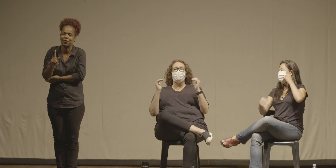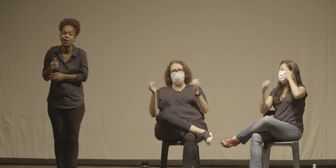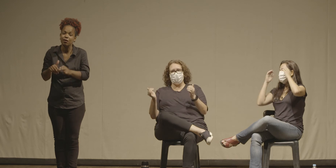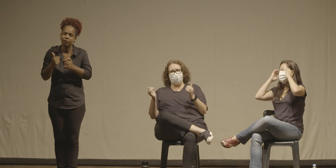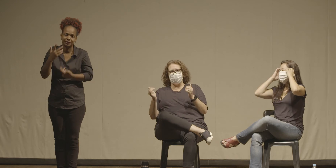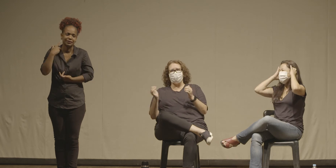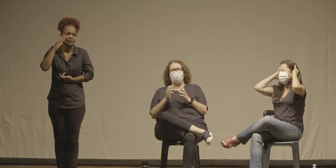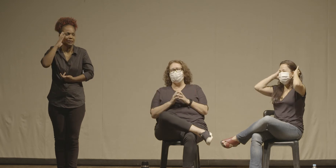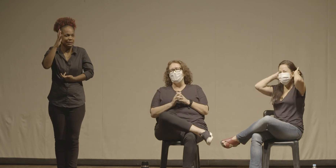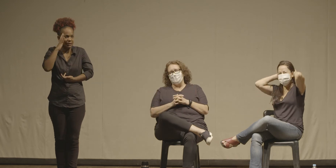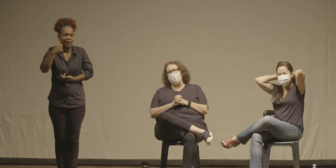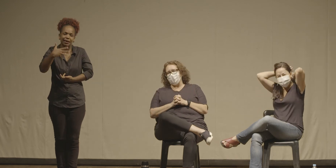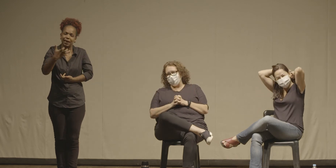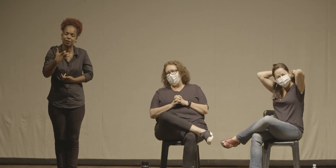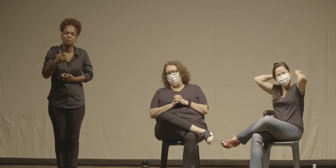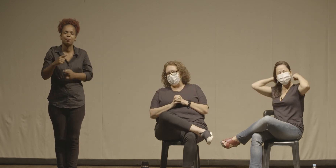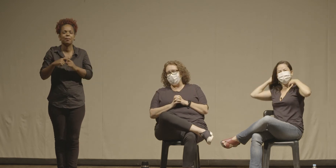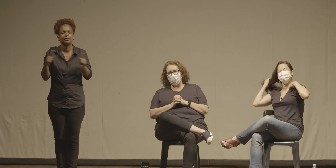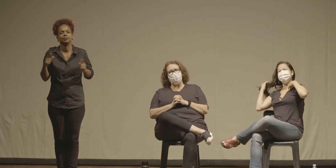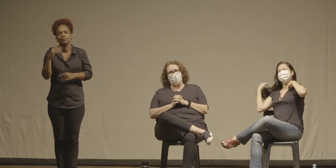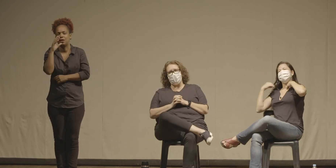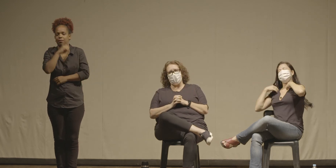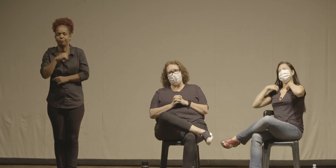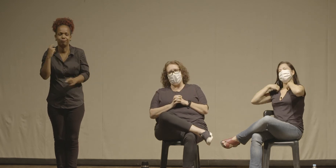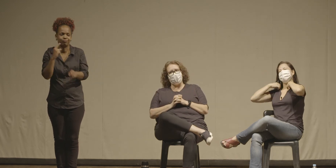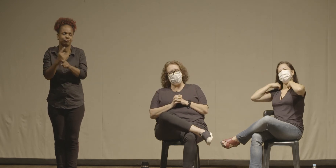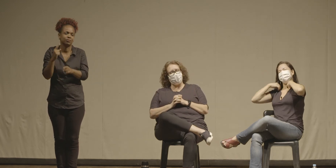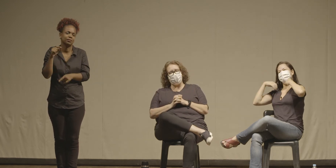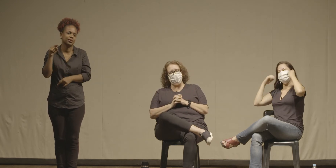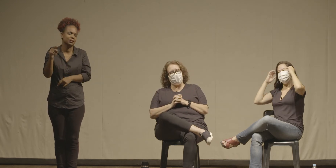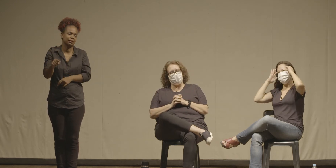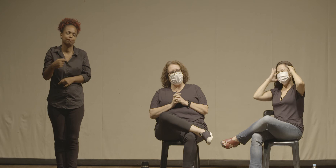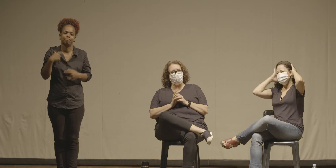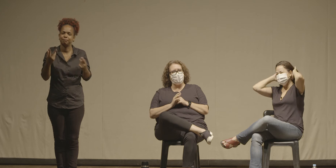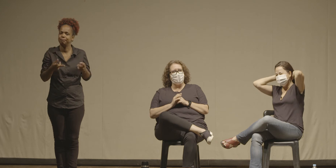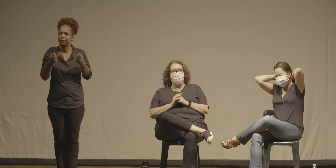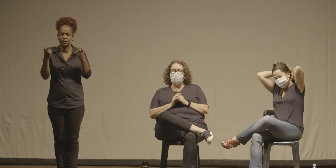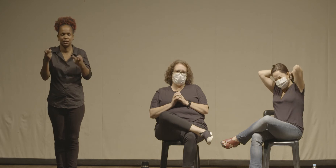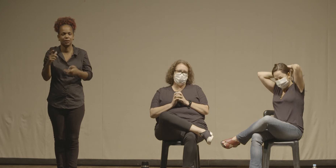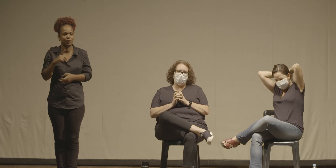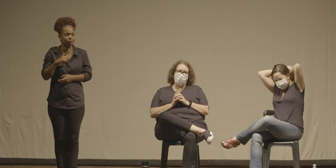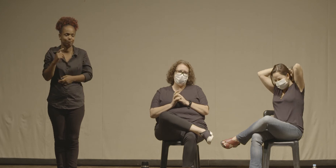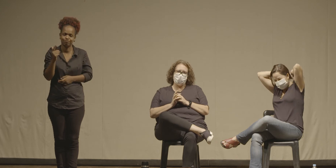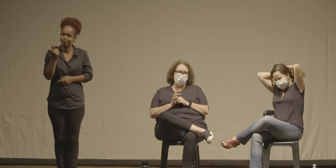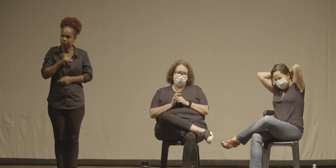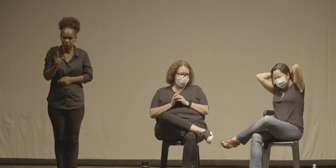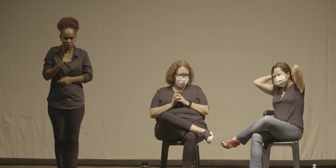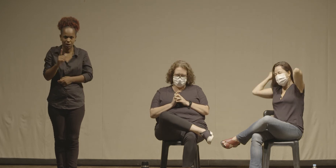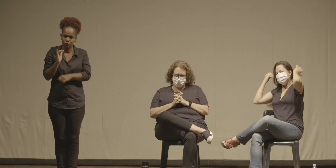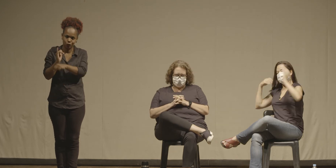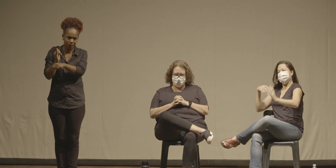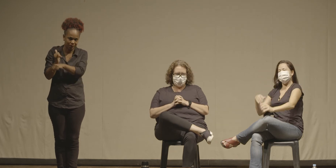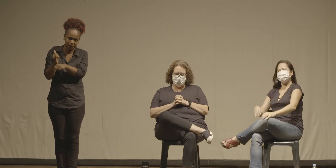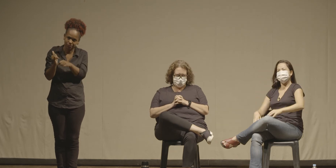ser iludida, mas aí ela rapidamente descobre a realidade e ela percebe que não é com documentário